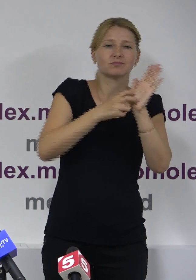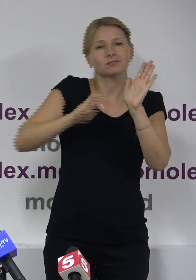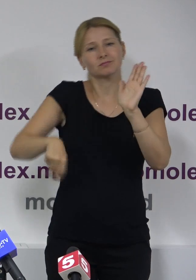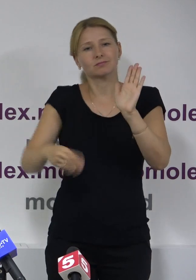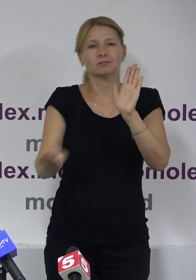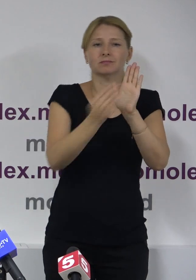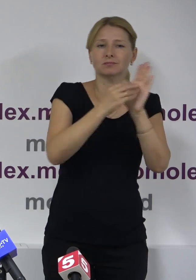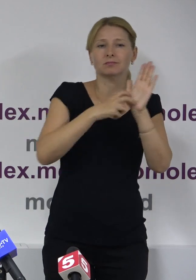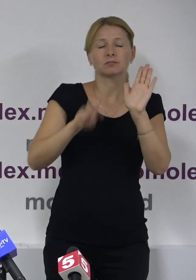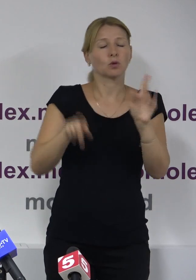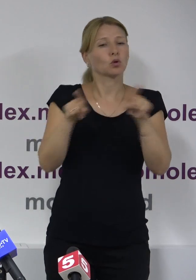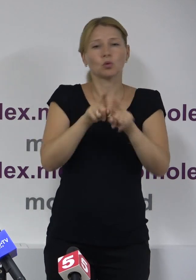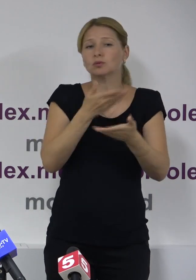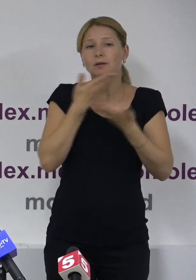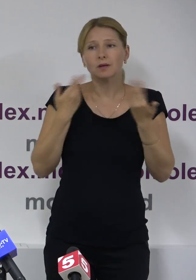și